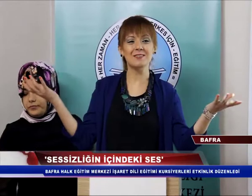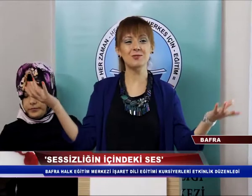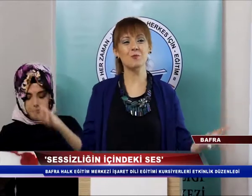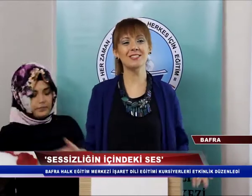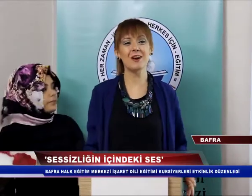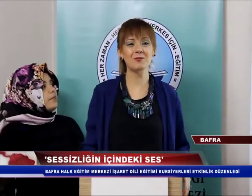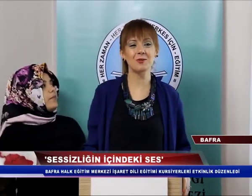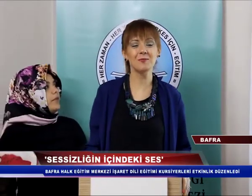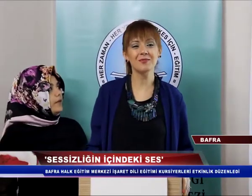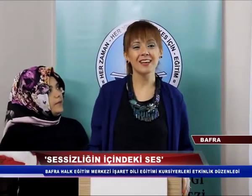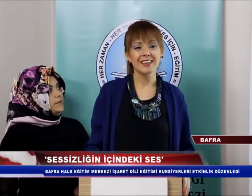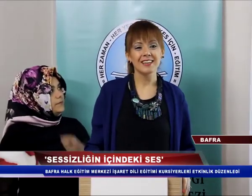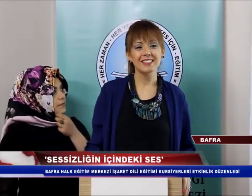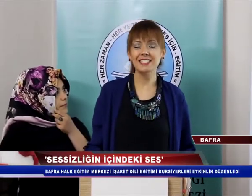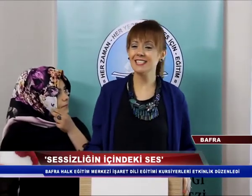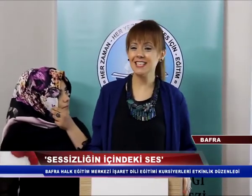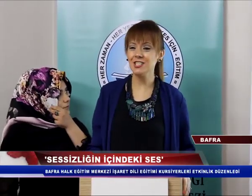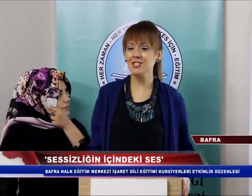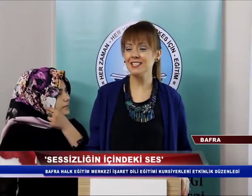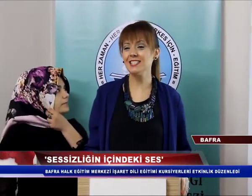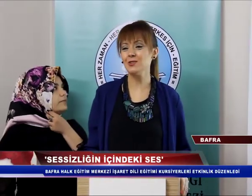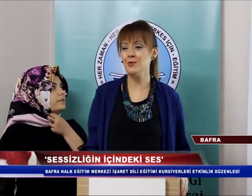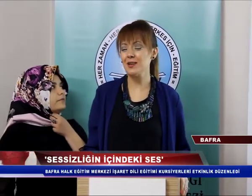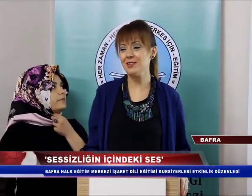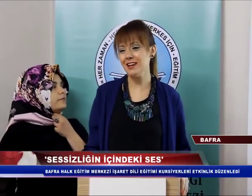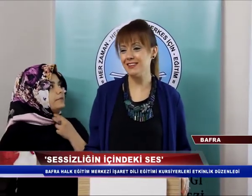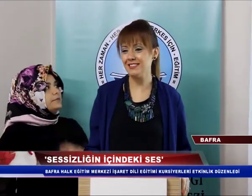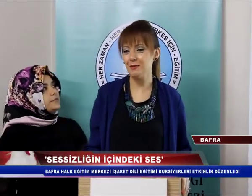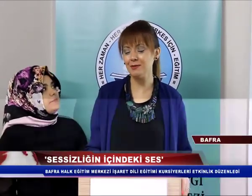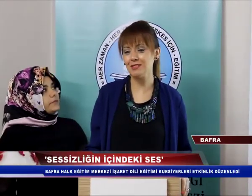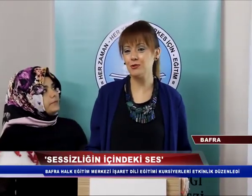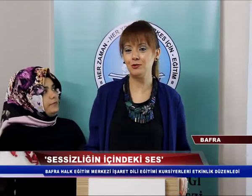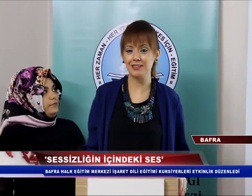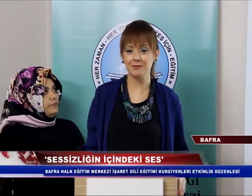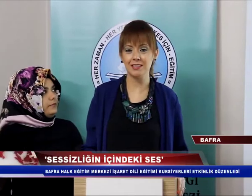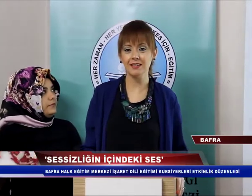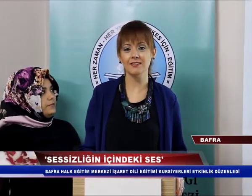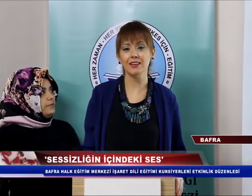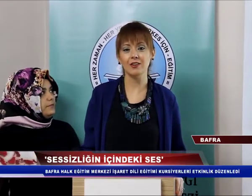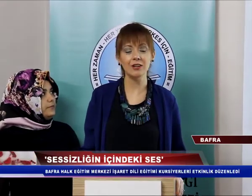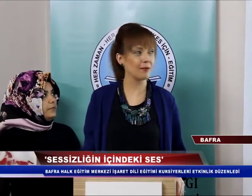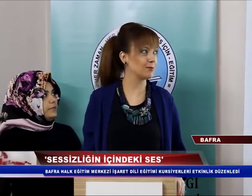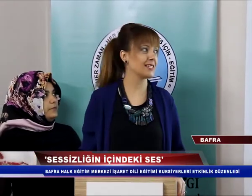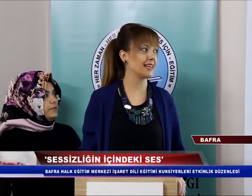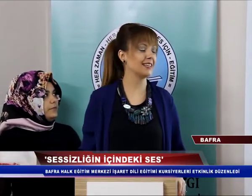amacıyla Sessizliğin İçindeki Ses isimli bir program düzenledi. Benim için gurur verici bir şey ve önemli bir şeydi.